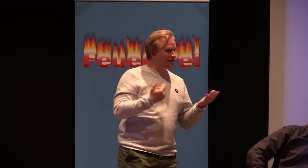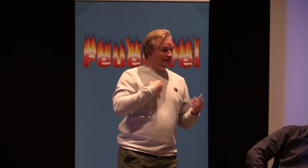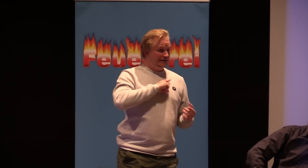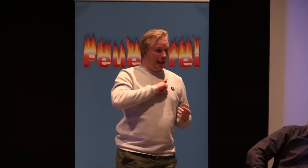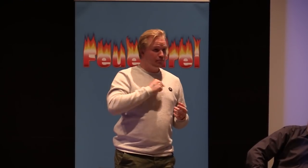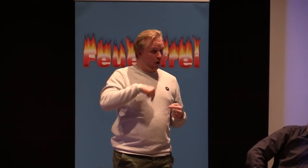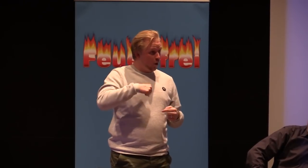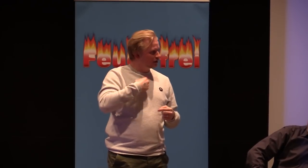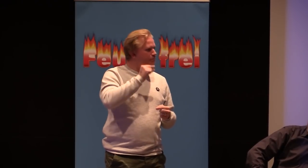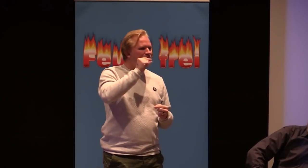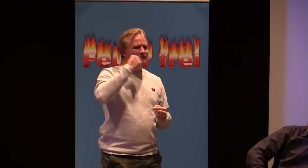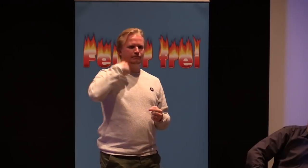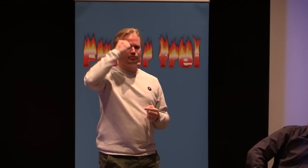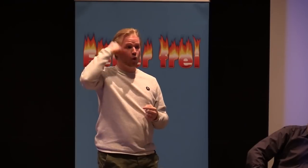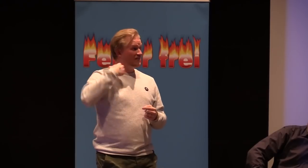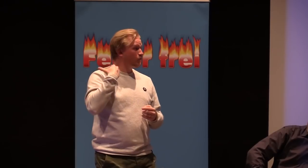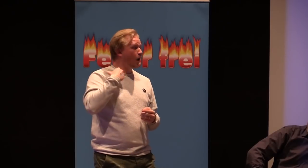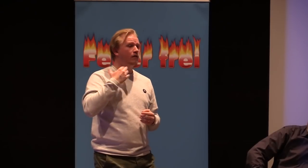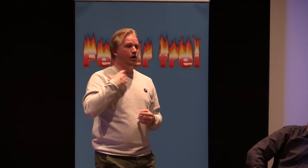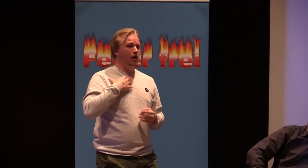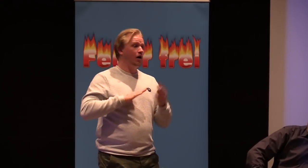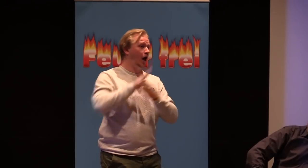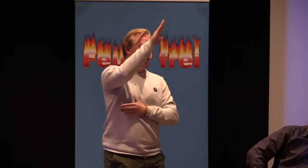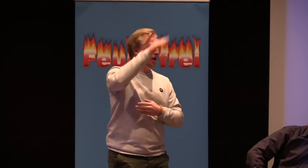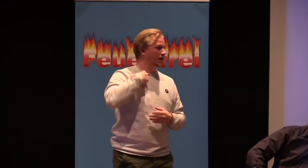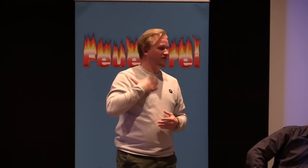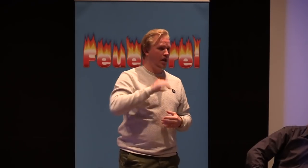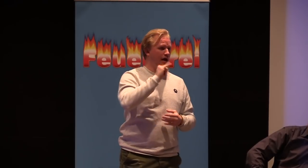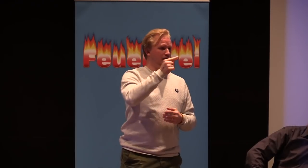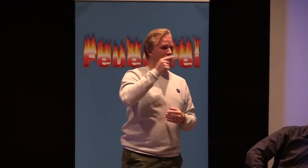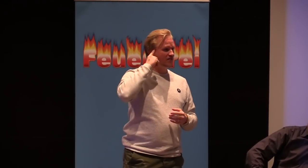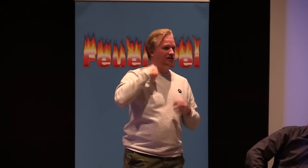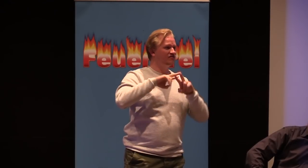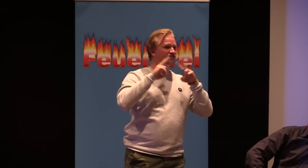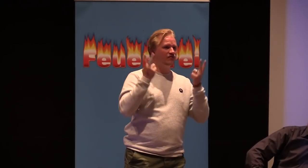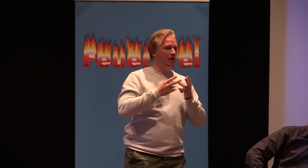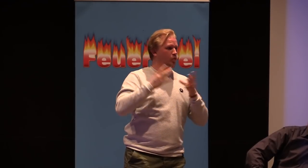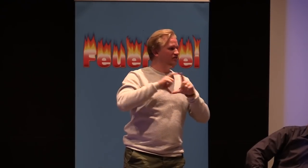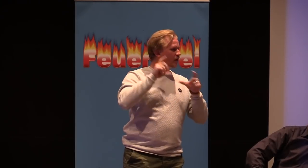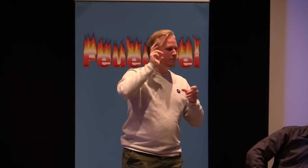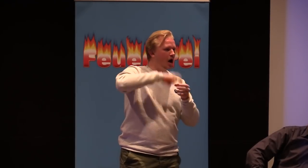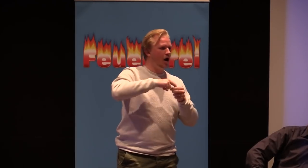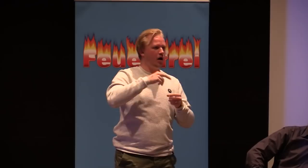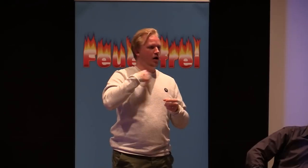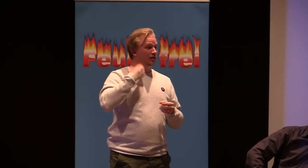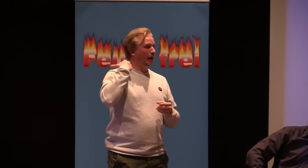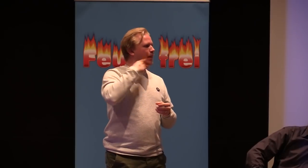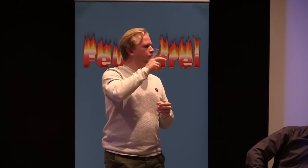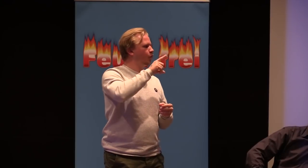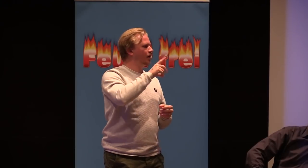stark auch eine persönliche Einstellung. Ich selber zum Beispiel hatte immer die Einstellung,